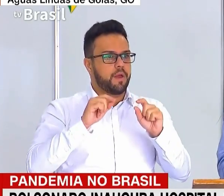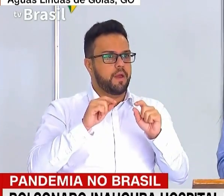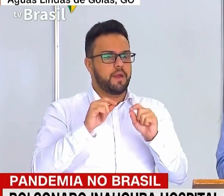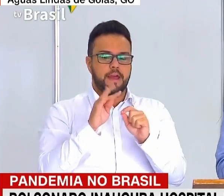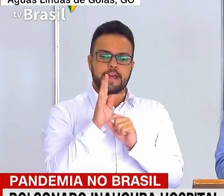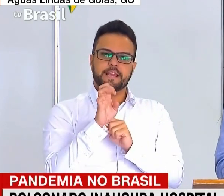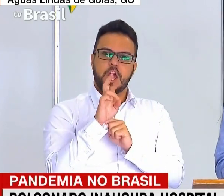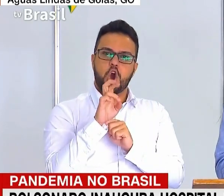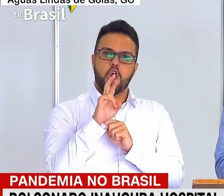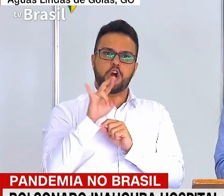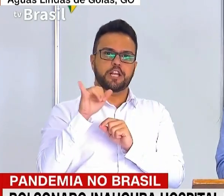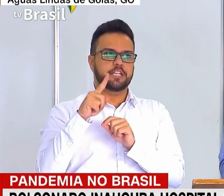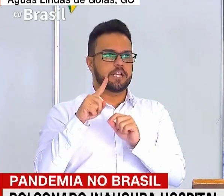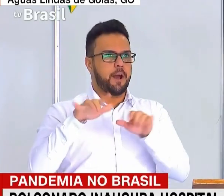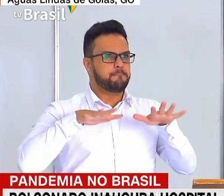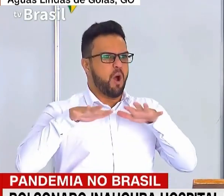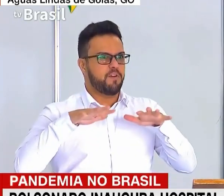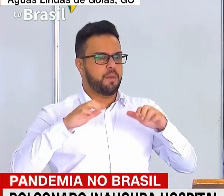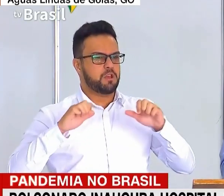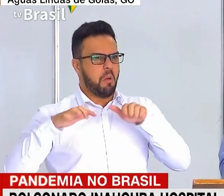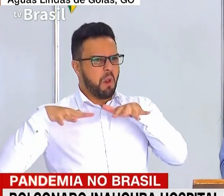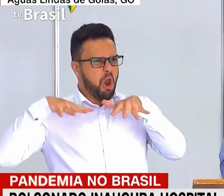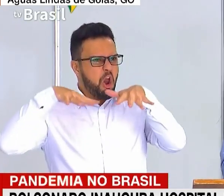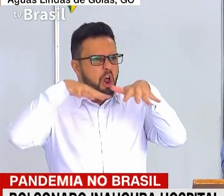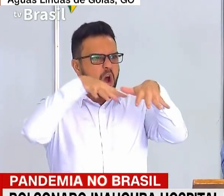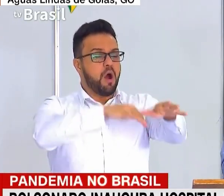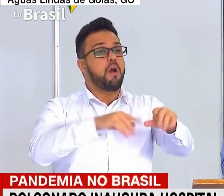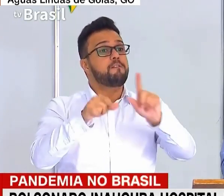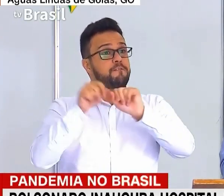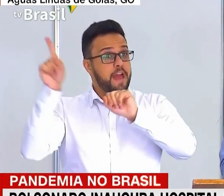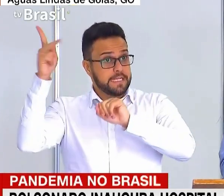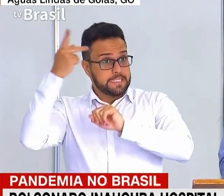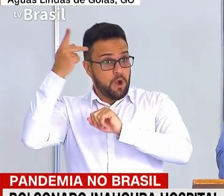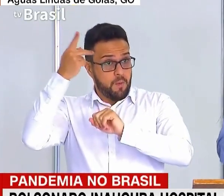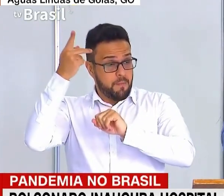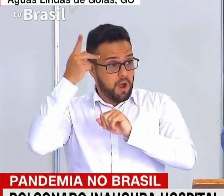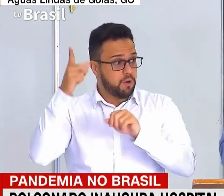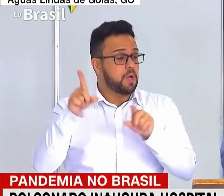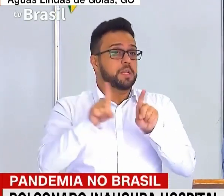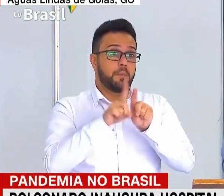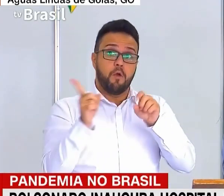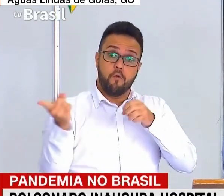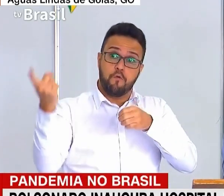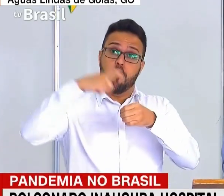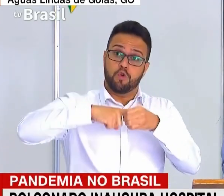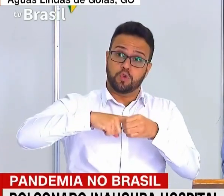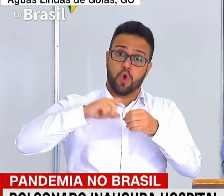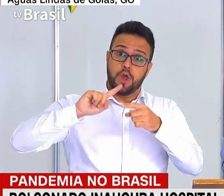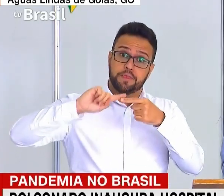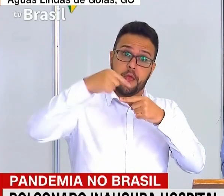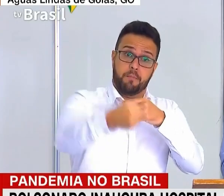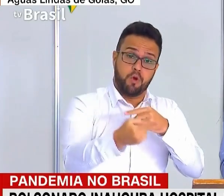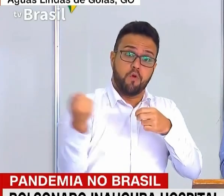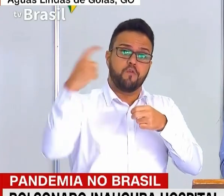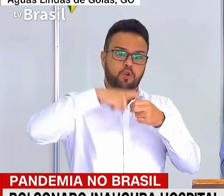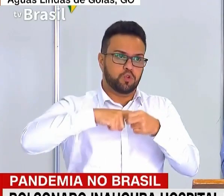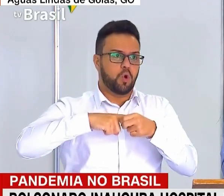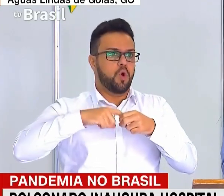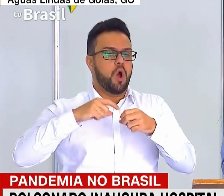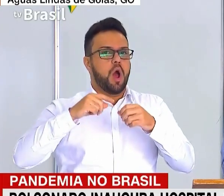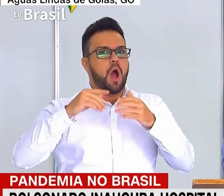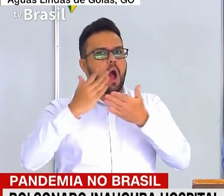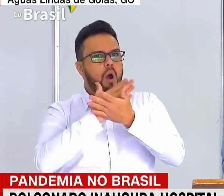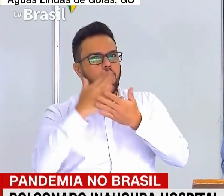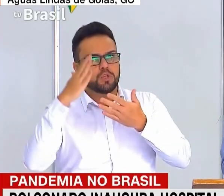para quebrar o Brasil. Esses marginais tiveram uma ação em São Paulo, esses terroristas voltaram logo depois de alguma ação em